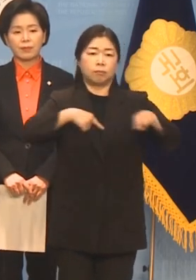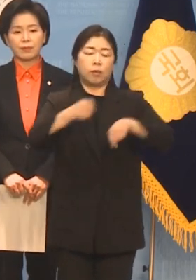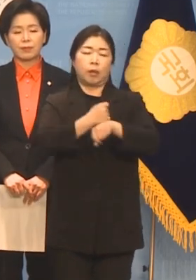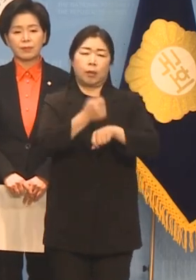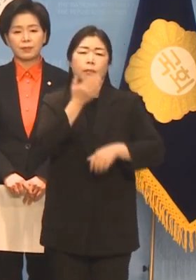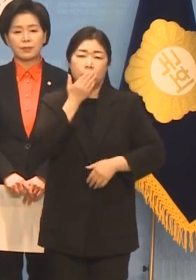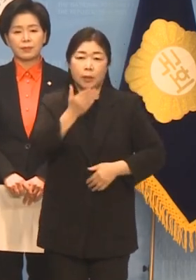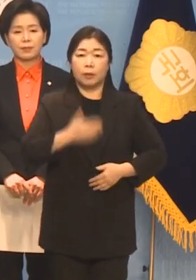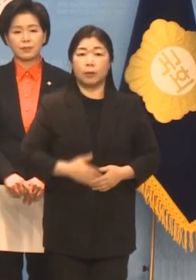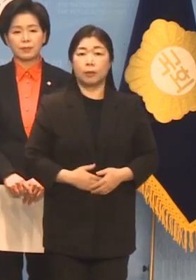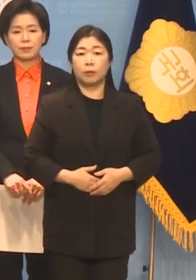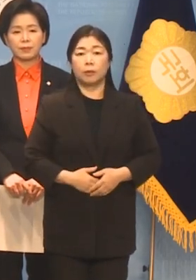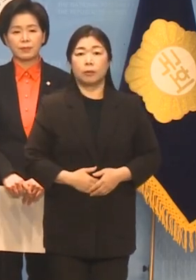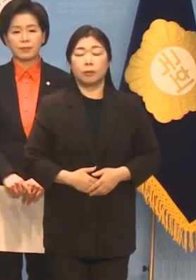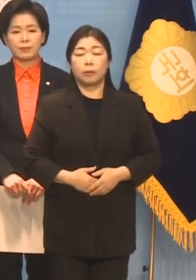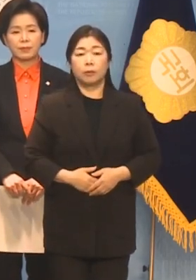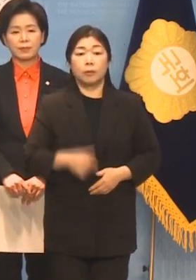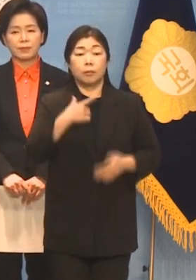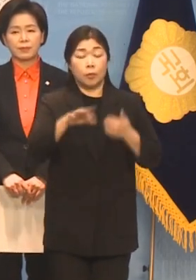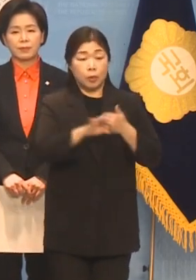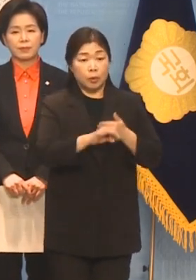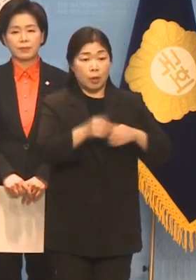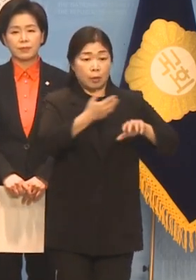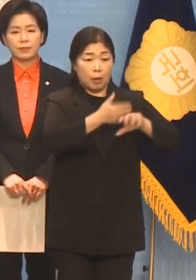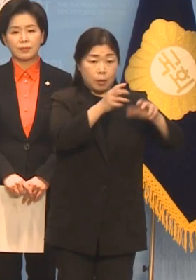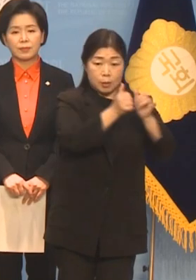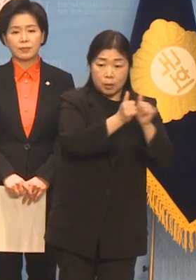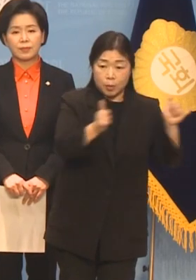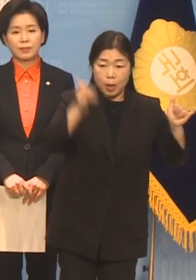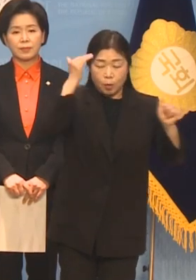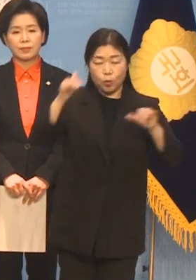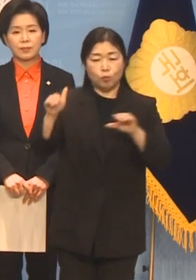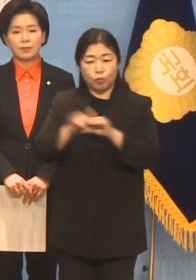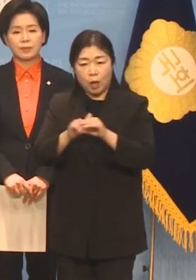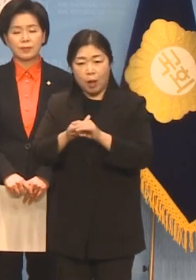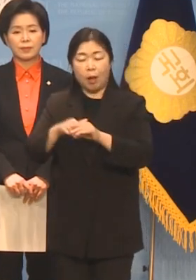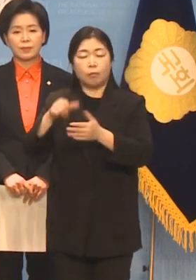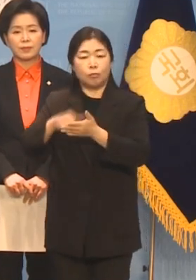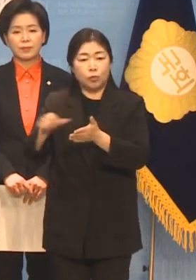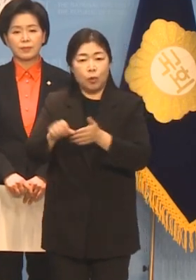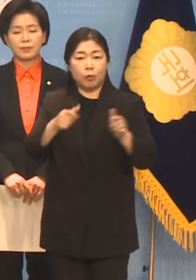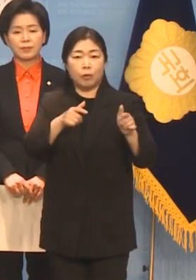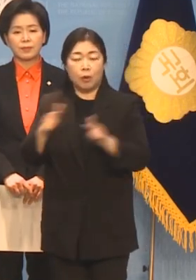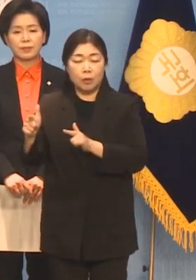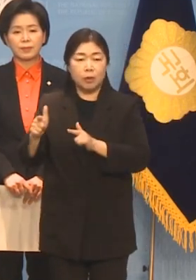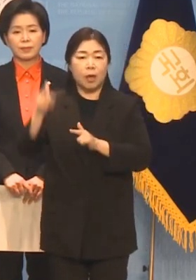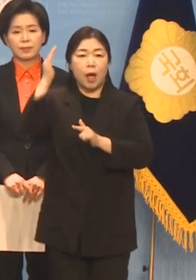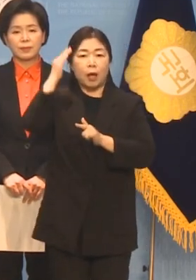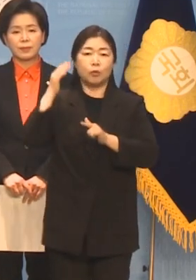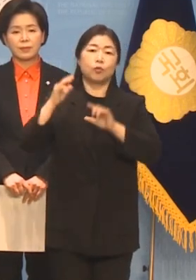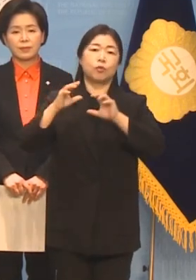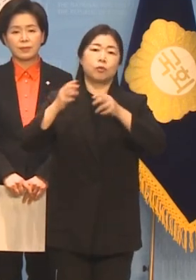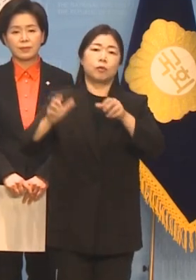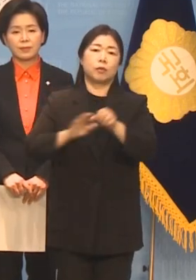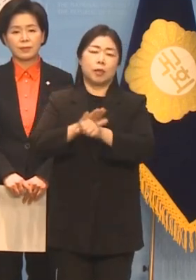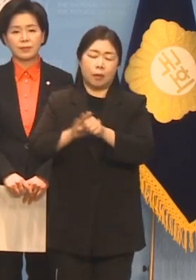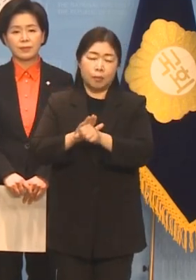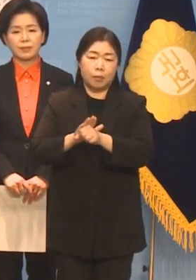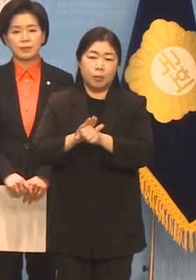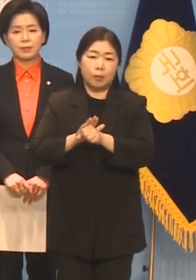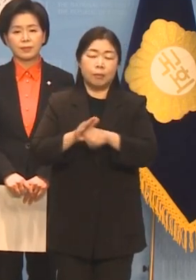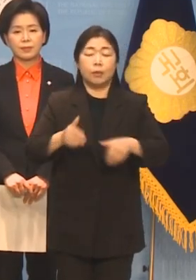영토가 되려면 외국인이 한국 문화, 한국 상품, 더 나아가 한국 사람을 사랑해야